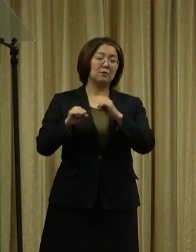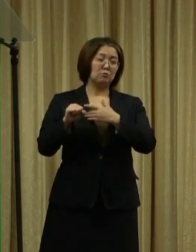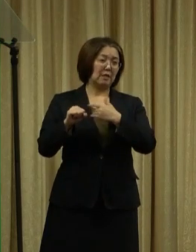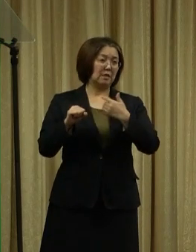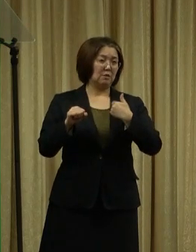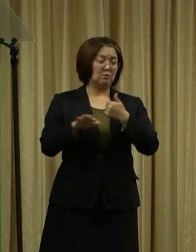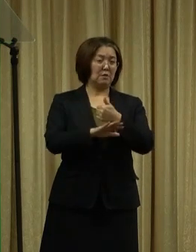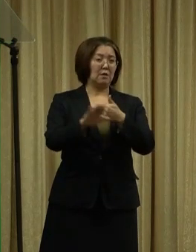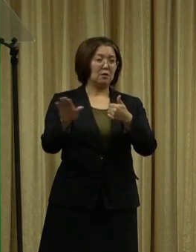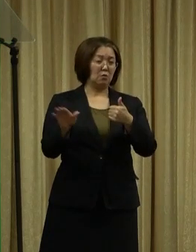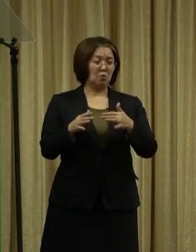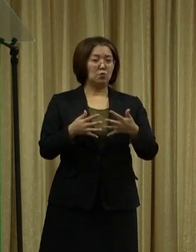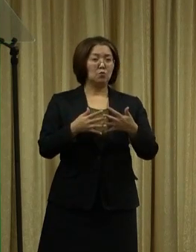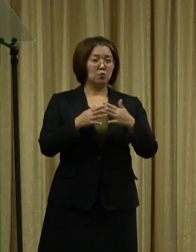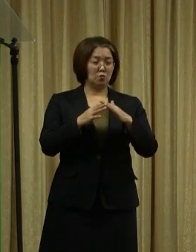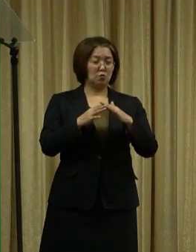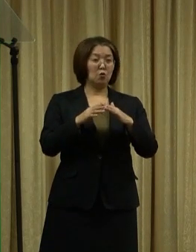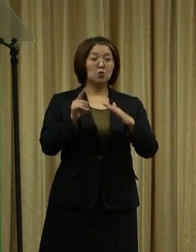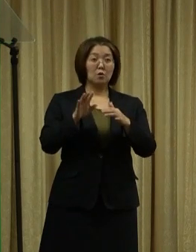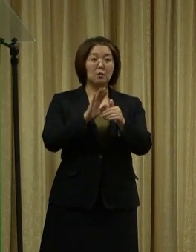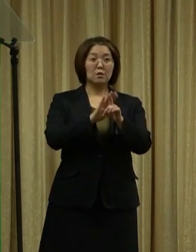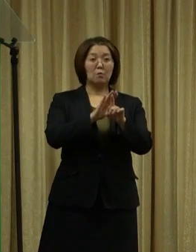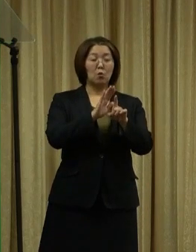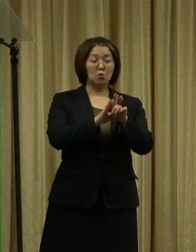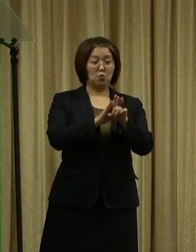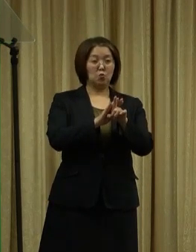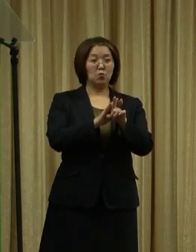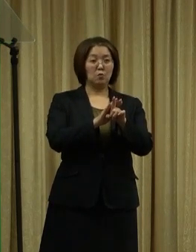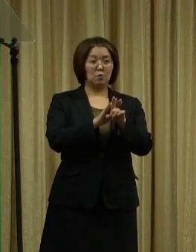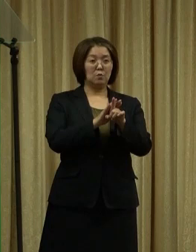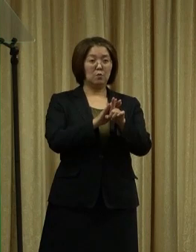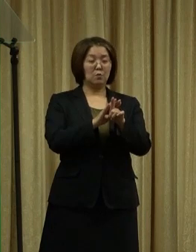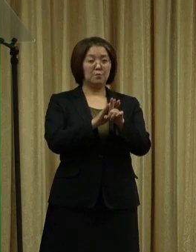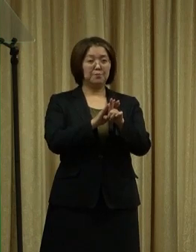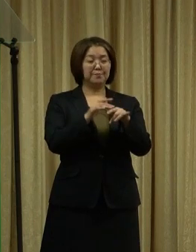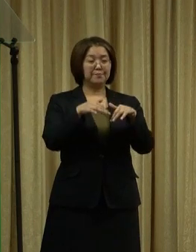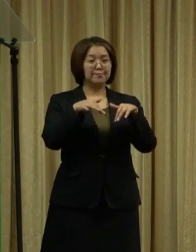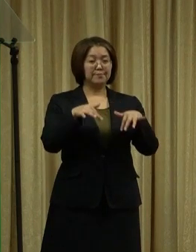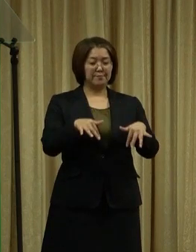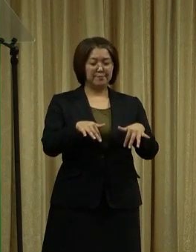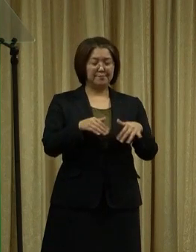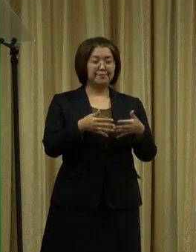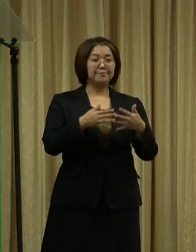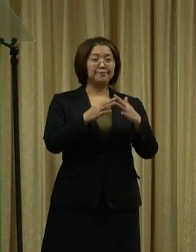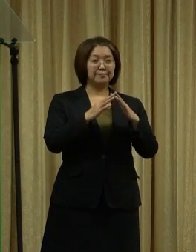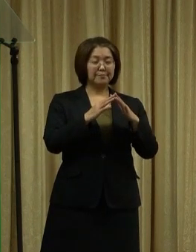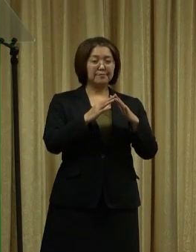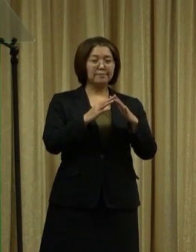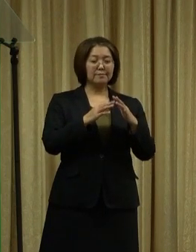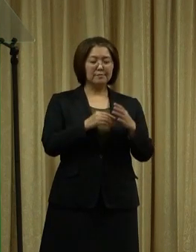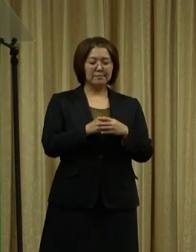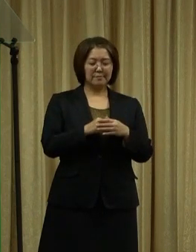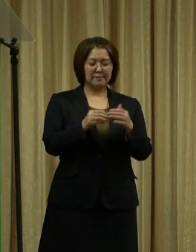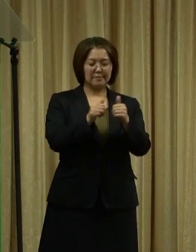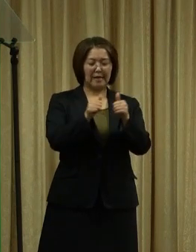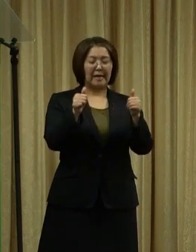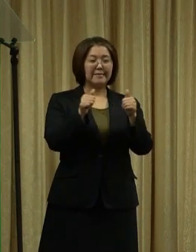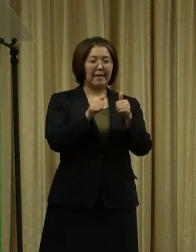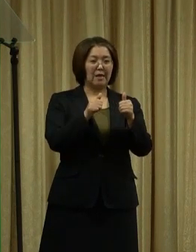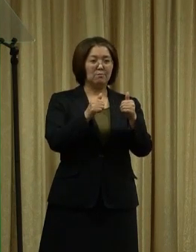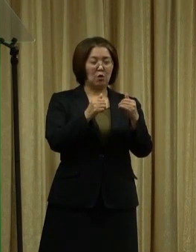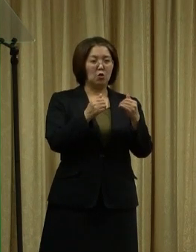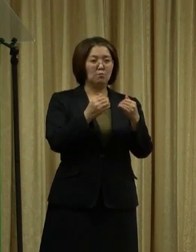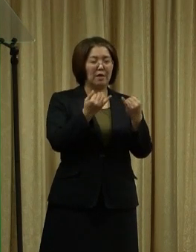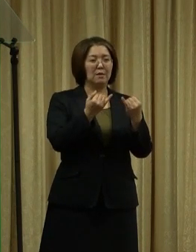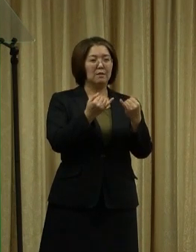る環境を作っていく、またそれをサポートする、体制を作っていく、男性たちも育児休業、